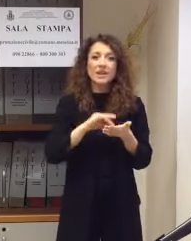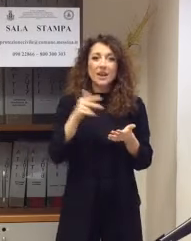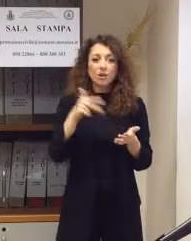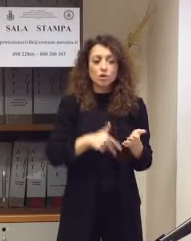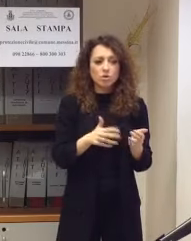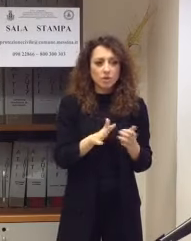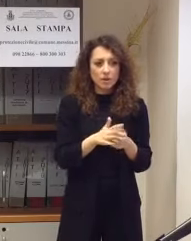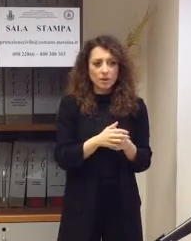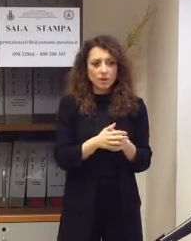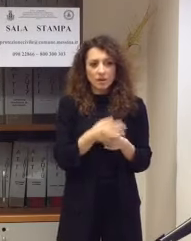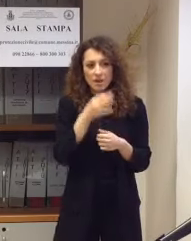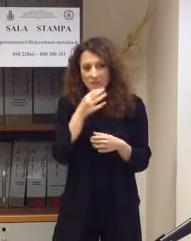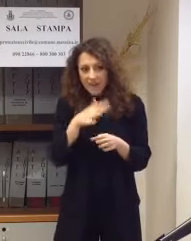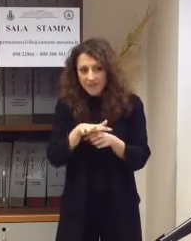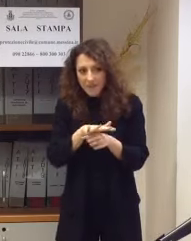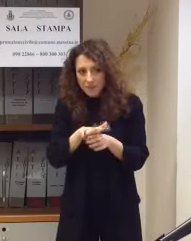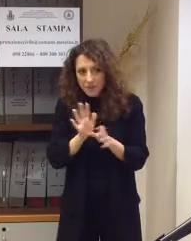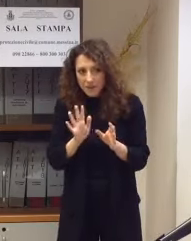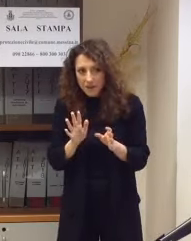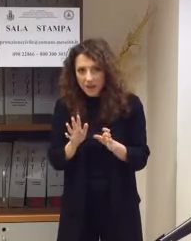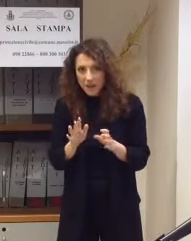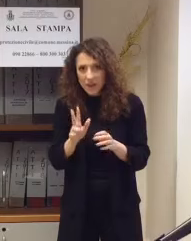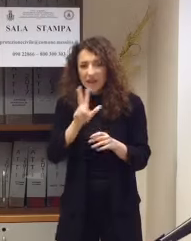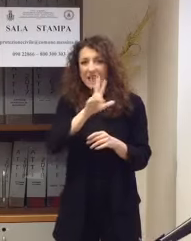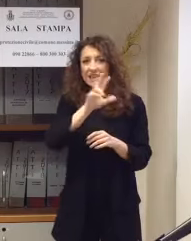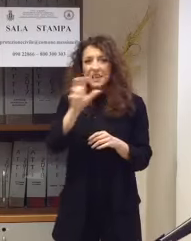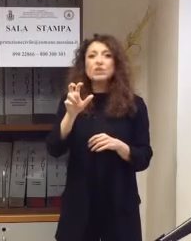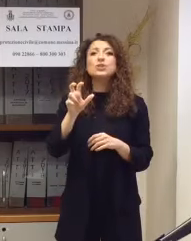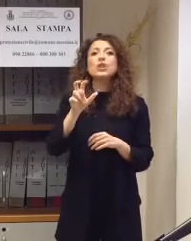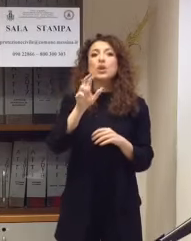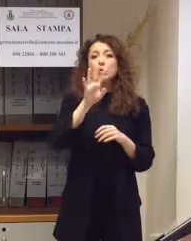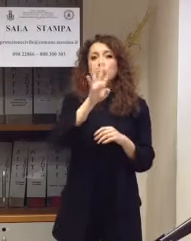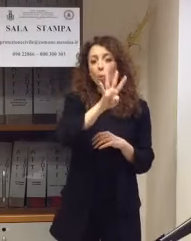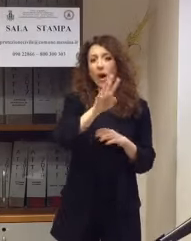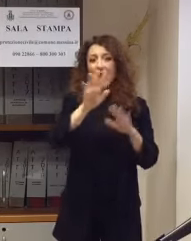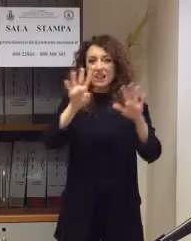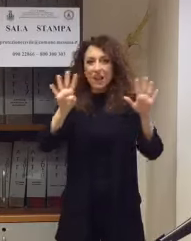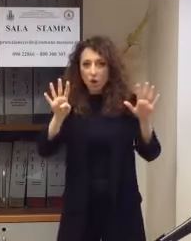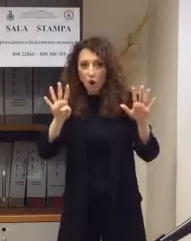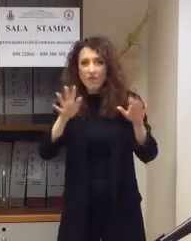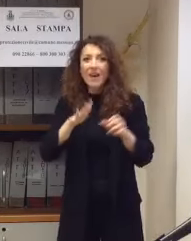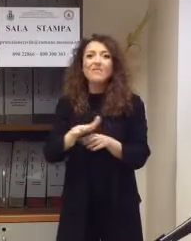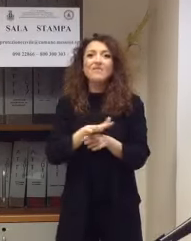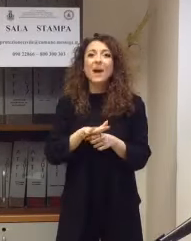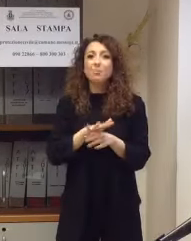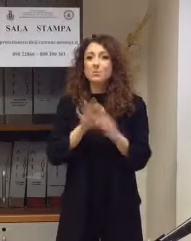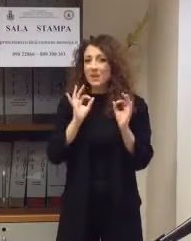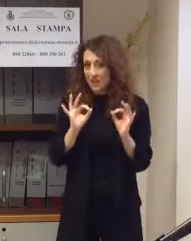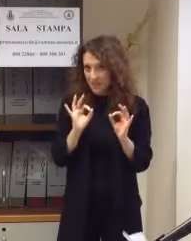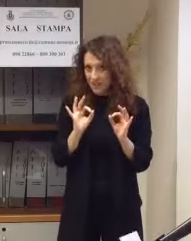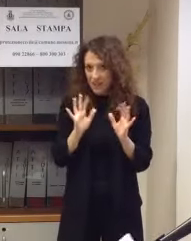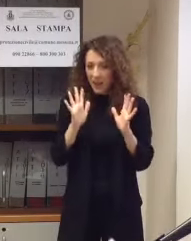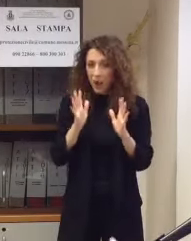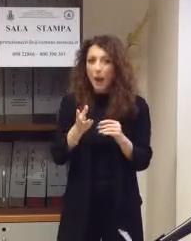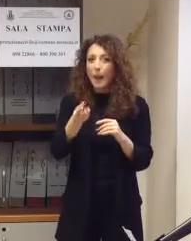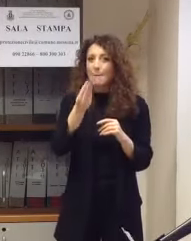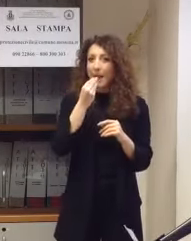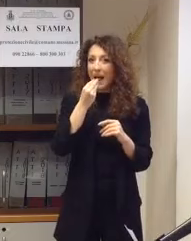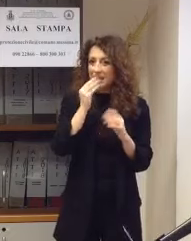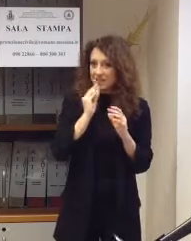Come significa City, famiglie, quando diciamo busta della spesa, sono 349 quindi, famiglie. Certo. Quindi tra pasti, no? Chiariamolo, perché sai che intanto tra pasti. Facciamo che